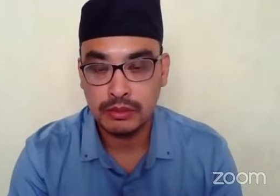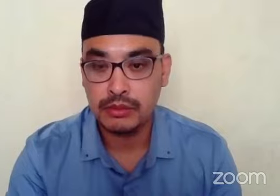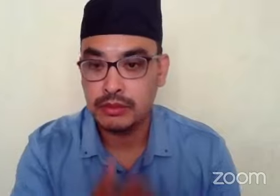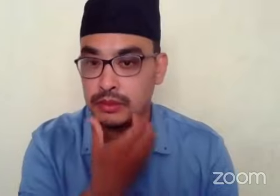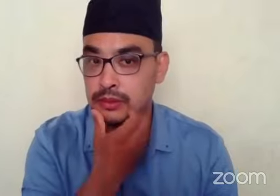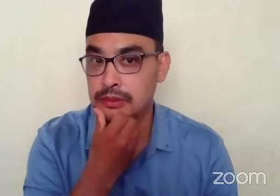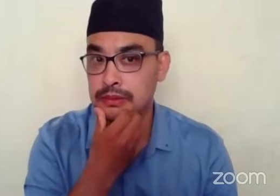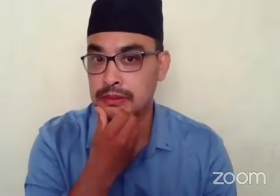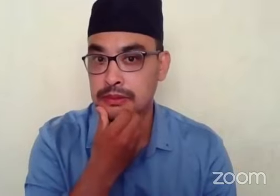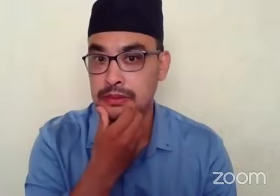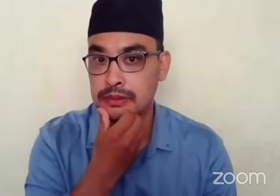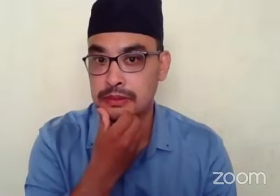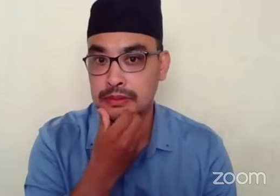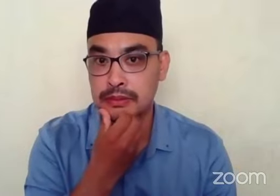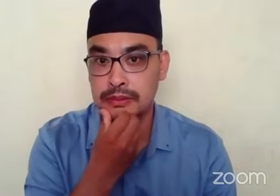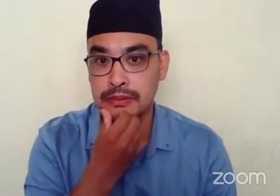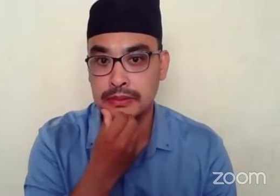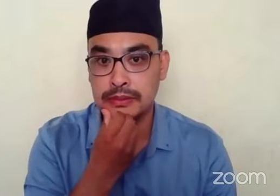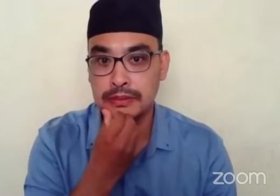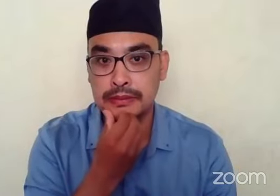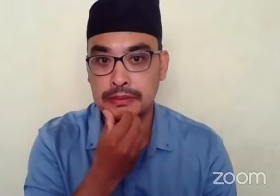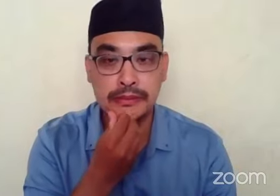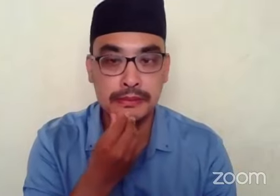दीक्षा, एकैछिन है त दीक्षा।